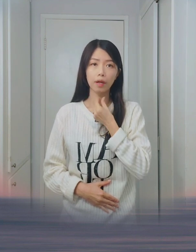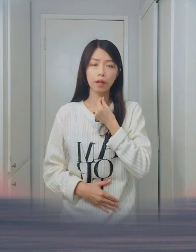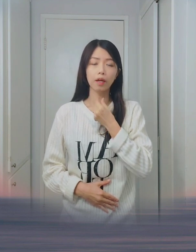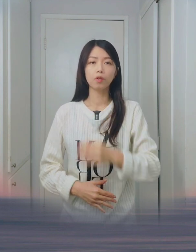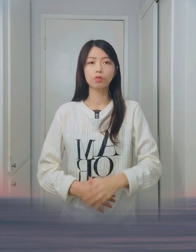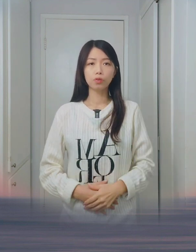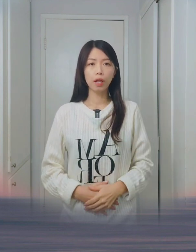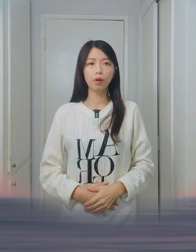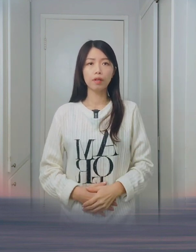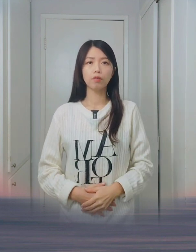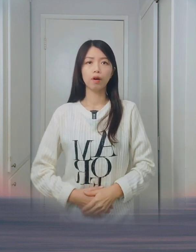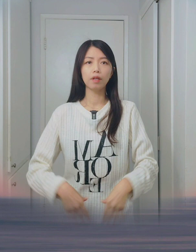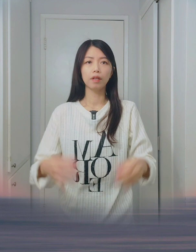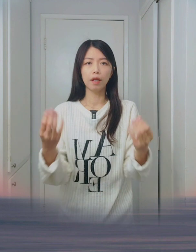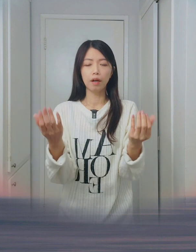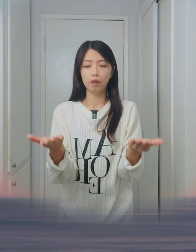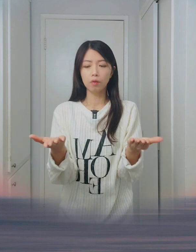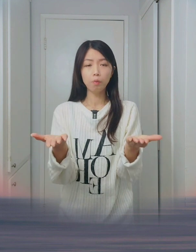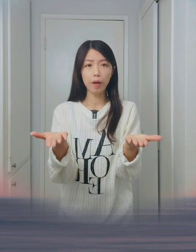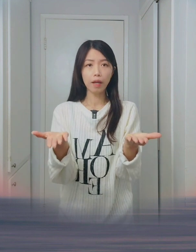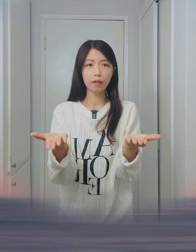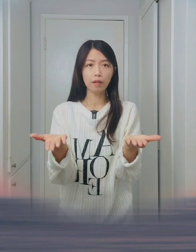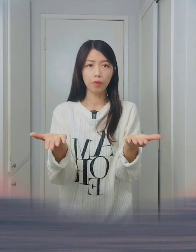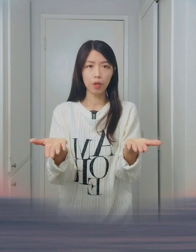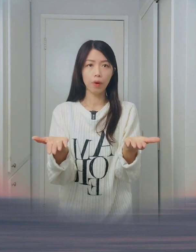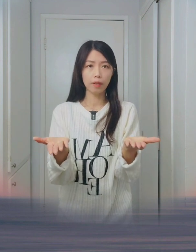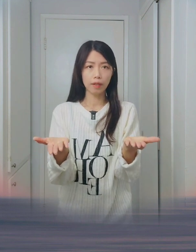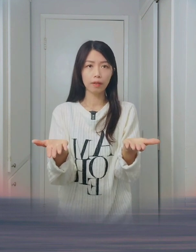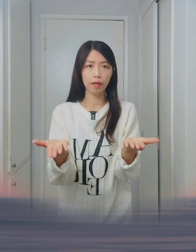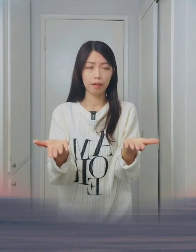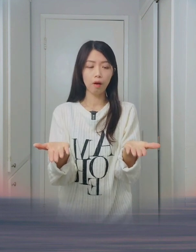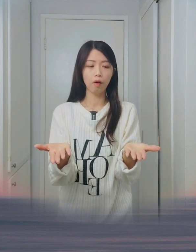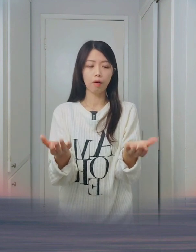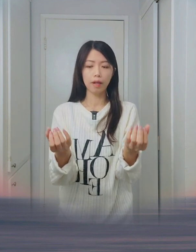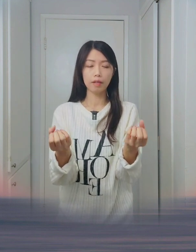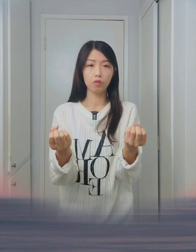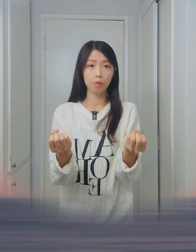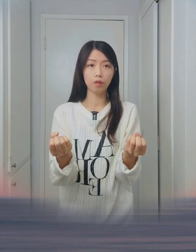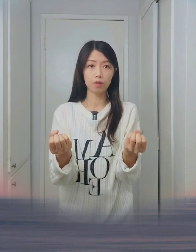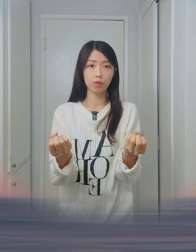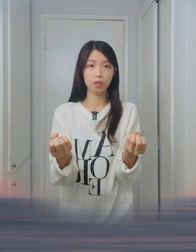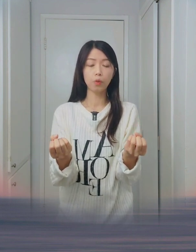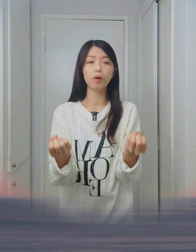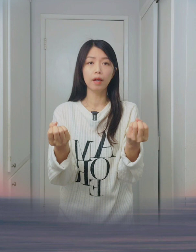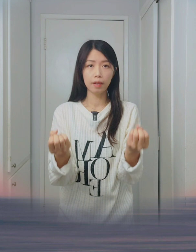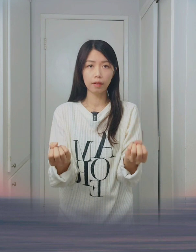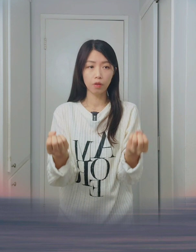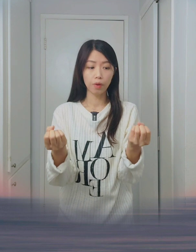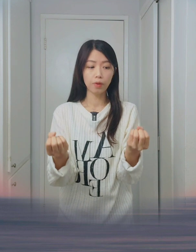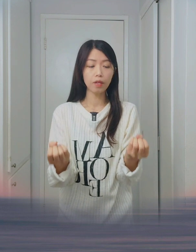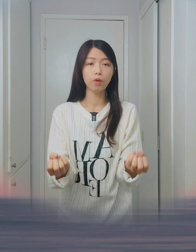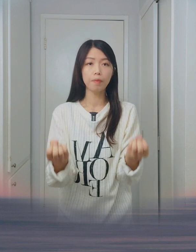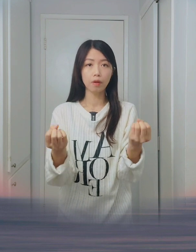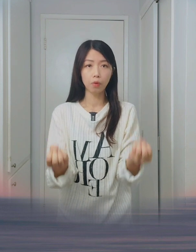행복. 그리고 축하라고 하는 뜻의 수어는 손바닥을 위로 한 이 상태에서 살짝 주먹을 쥐어주시고 이